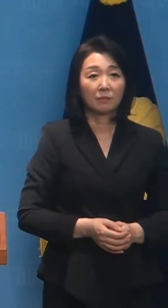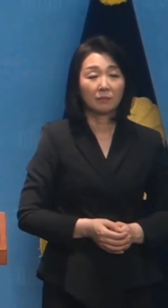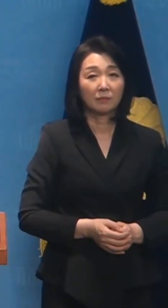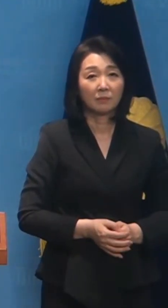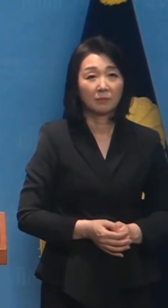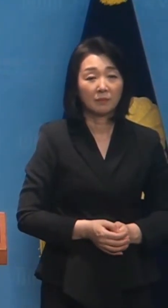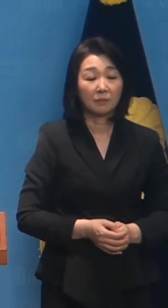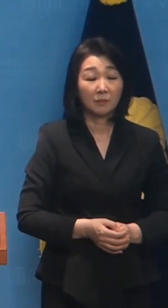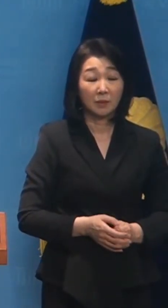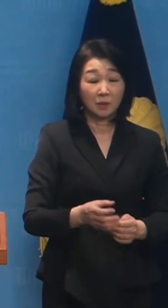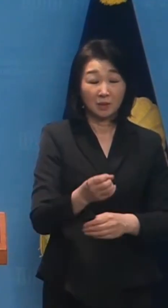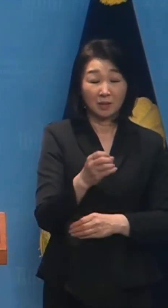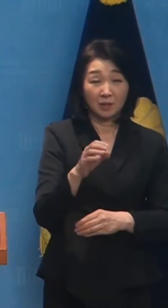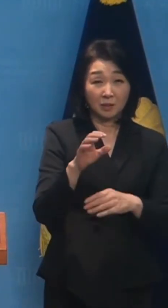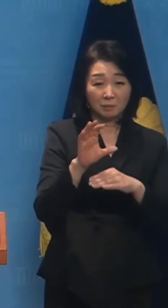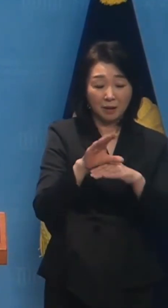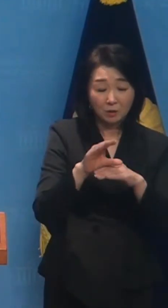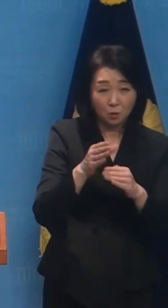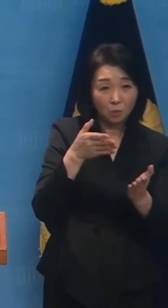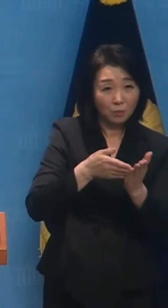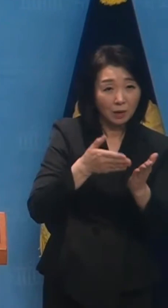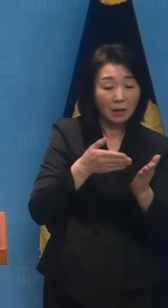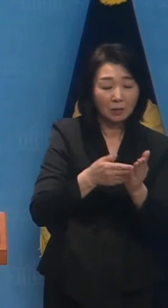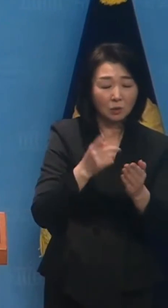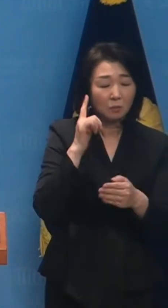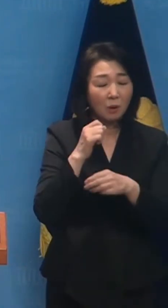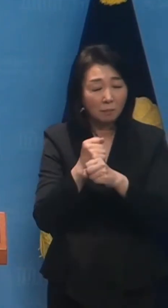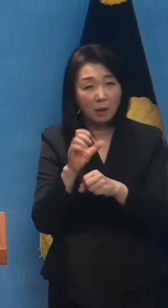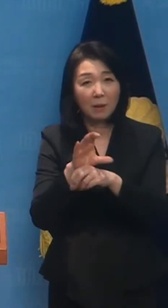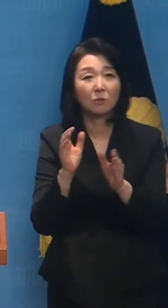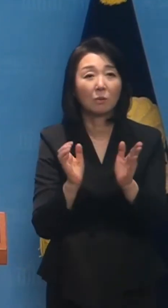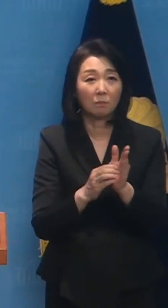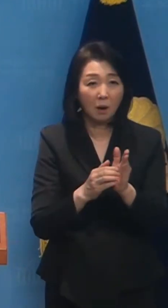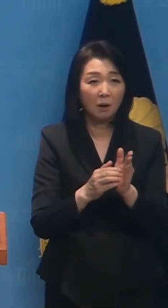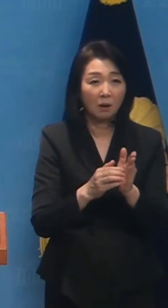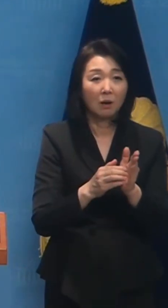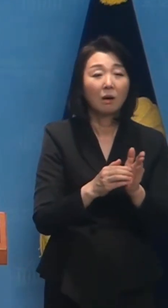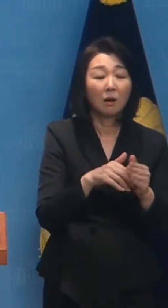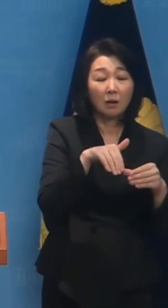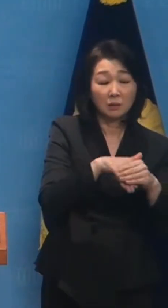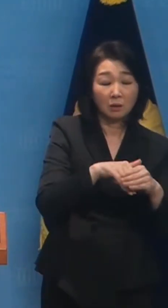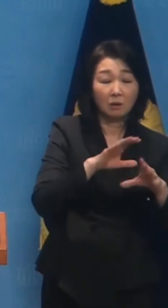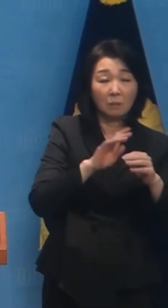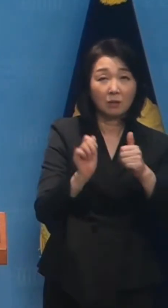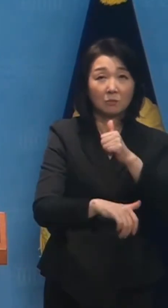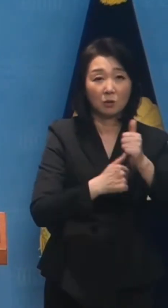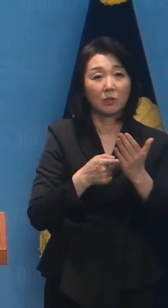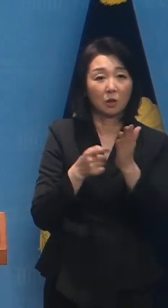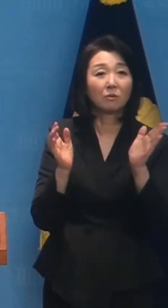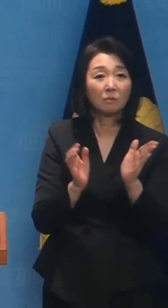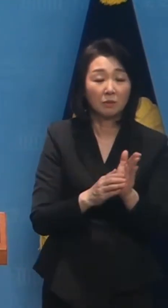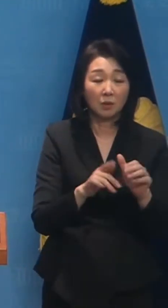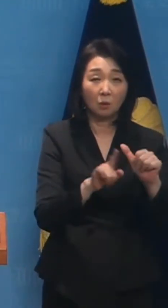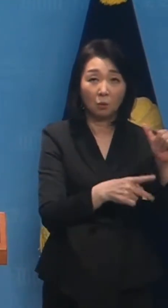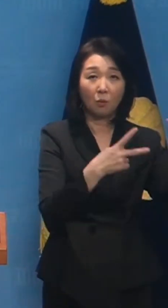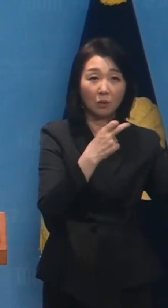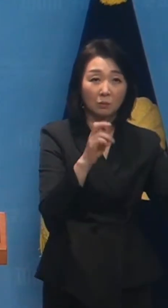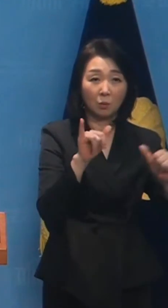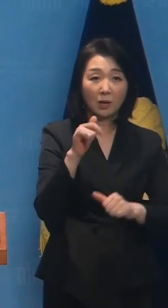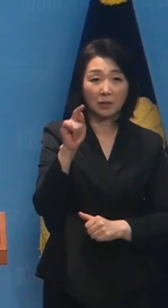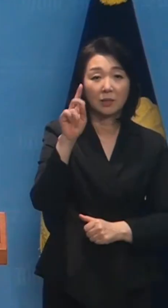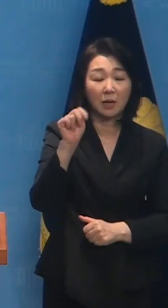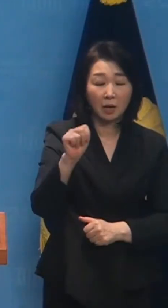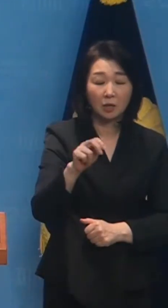YK뉴스1 등 보도 채널의 편파 사례에 대해 선거방송심의위원회에 심의 접수 처리하였습니다. 5월 12일